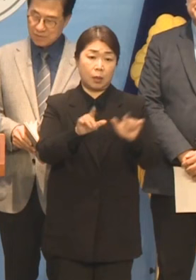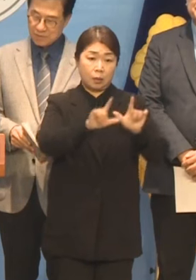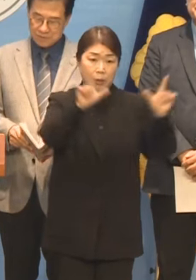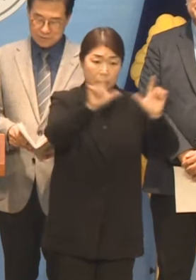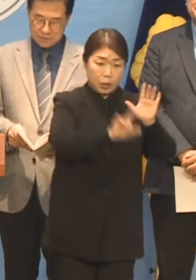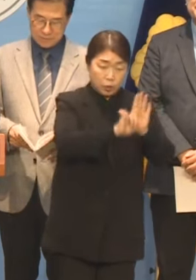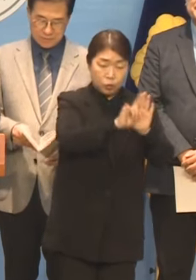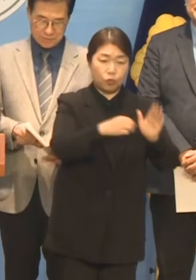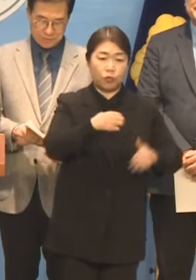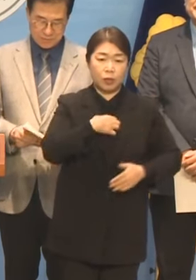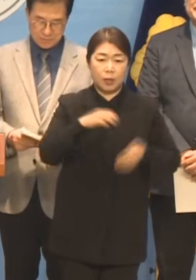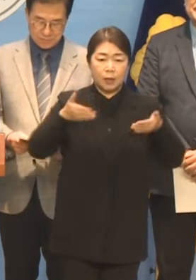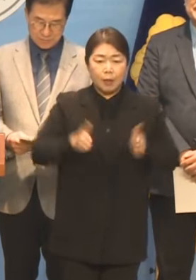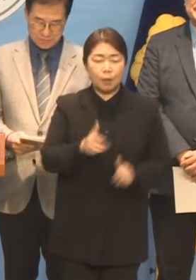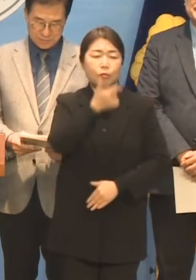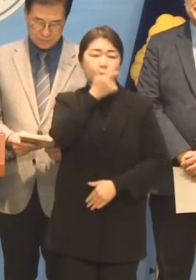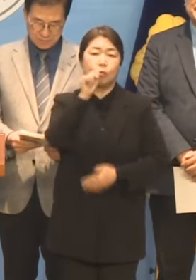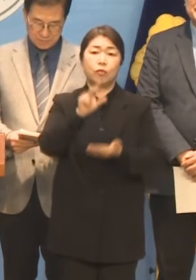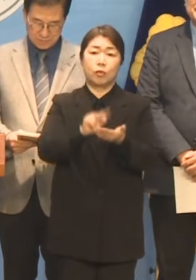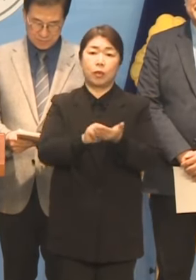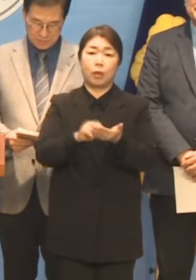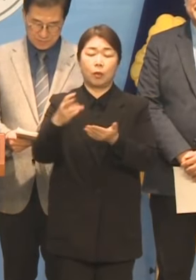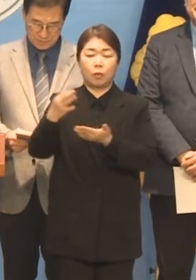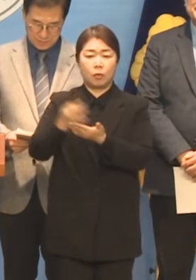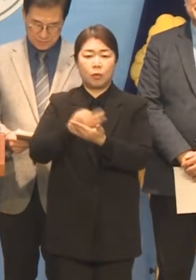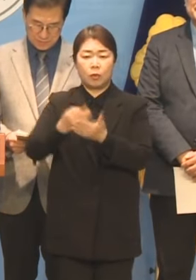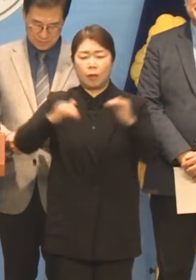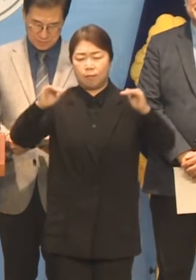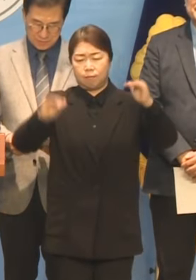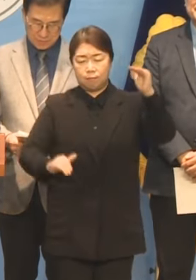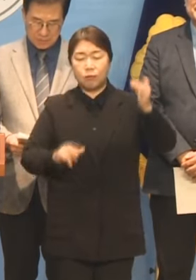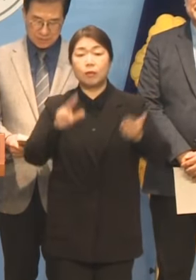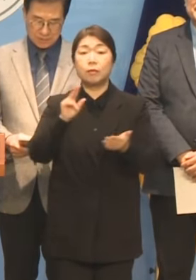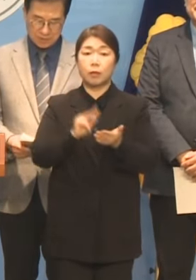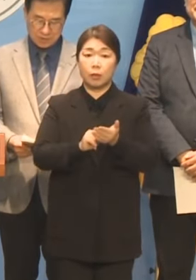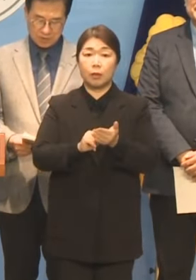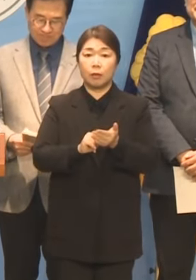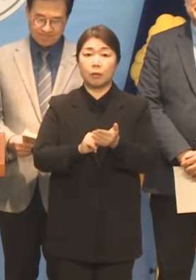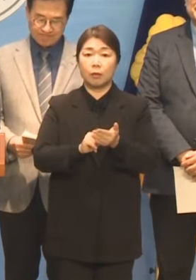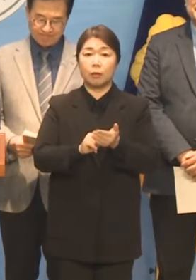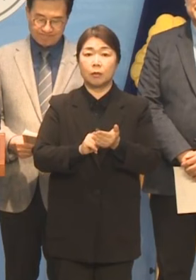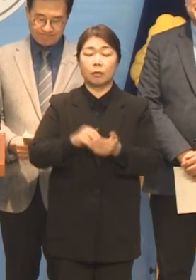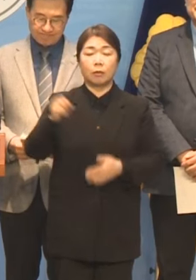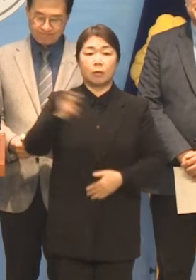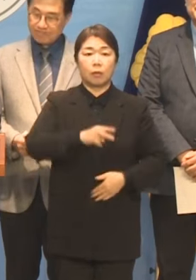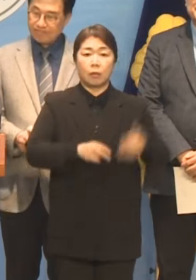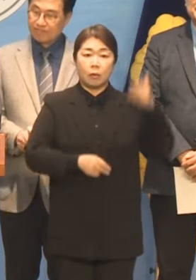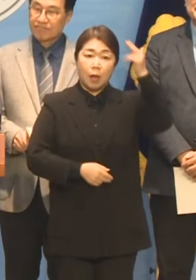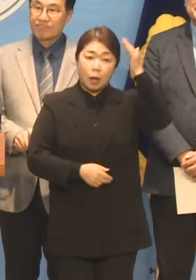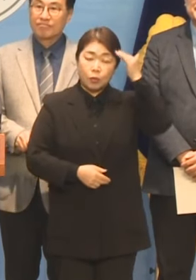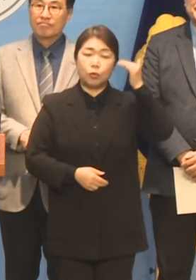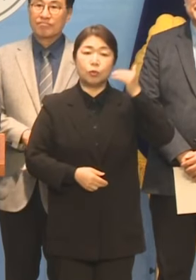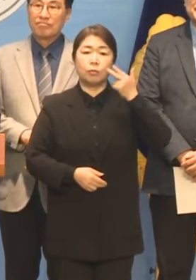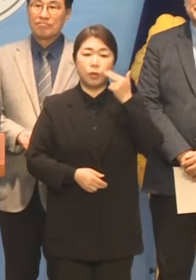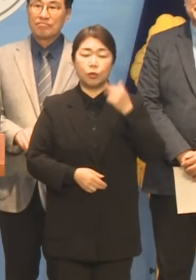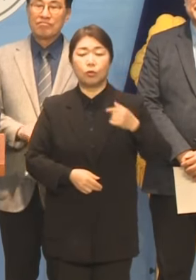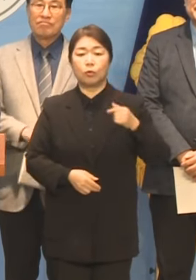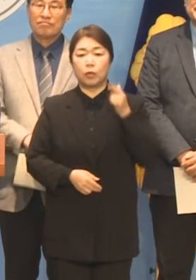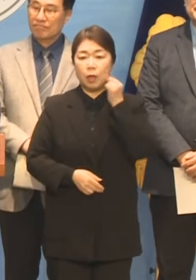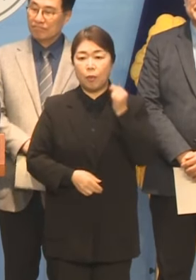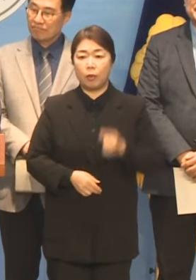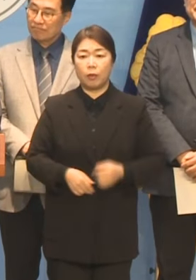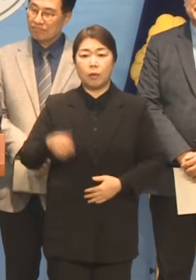저출생 등 인구위기 소득양극화 등 불평등 위기 한일대 북로 대립되는